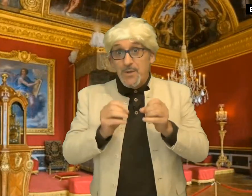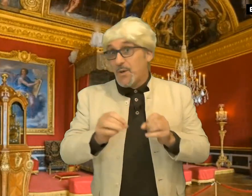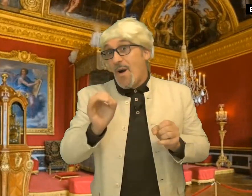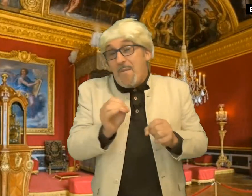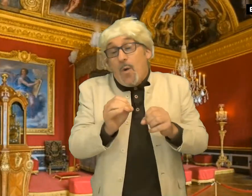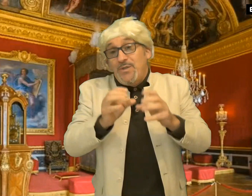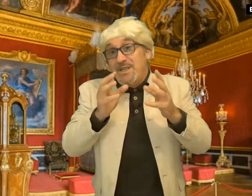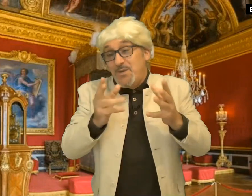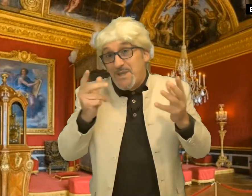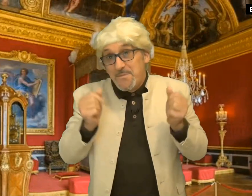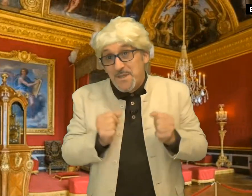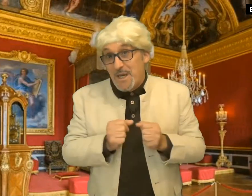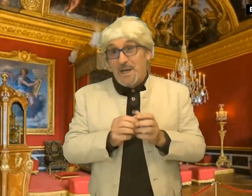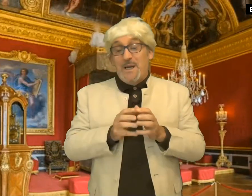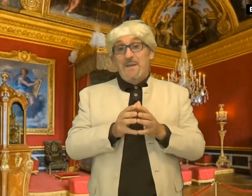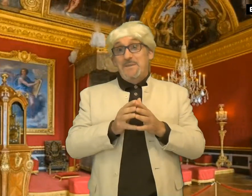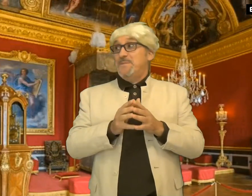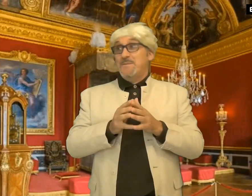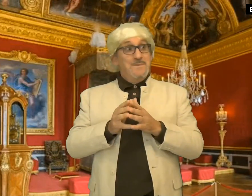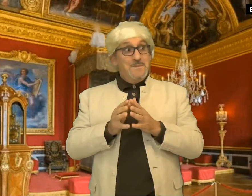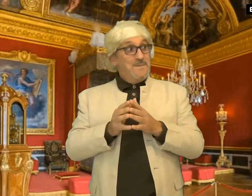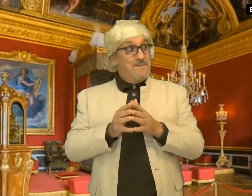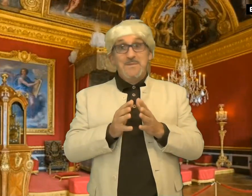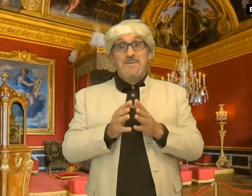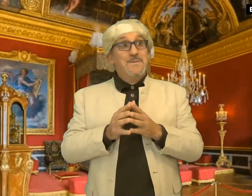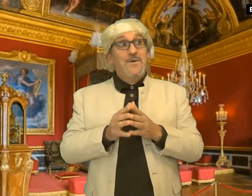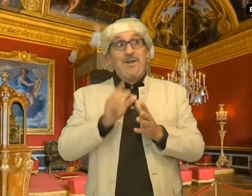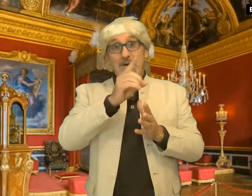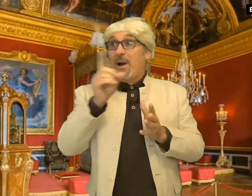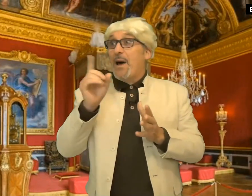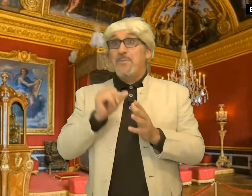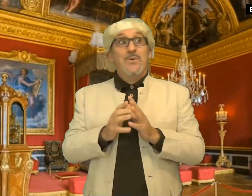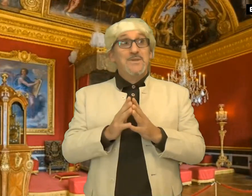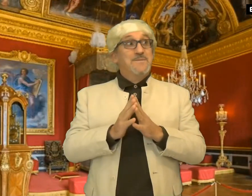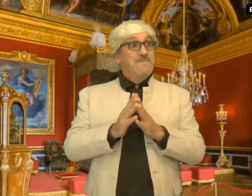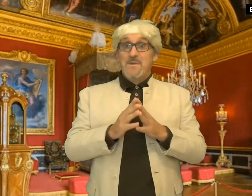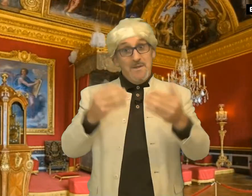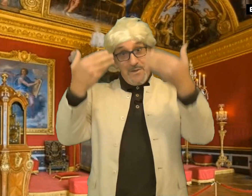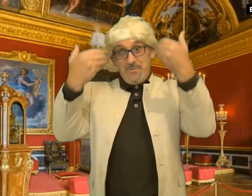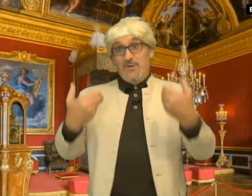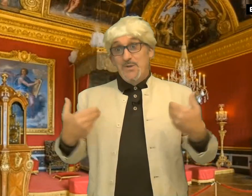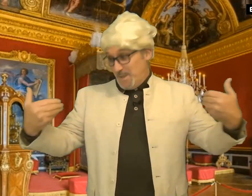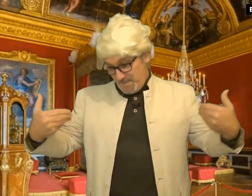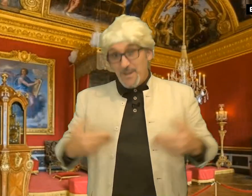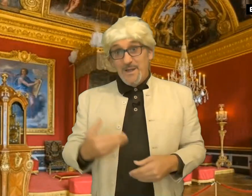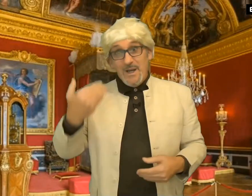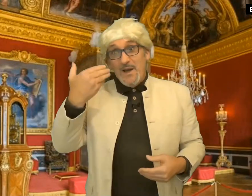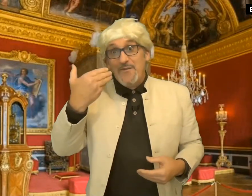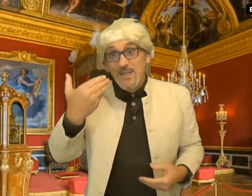perruques comme au XVIIIe siècle? Vous n'avez pas la réponse. C'est pourtant simple. Vise